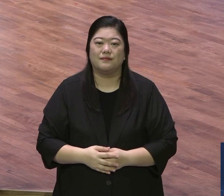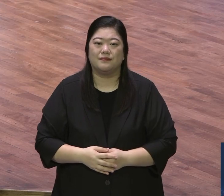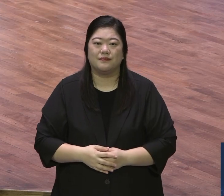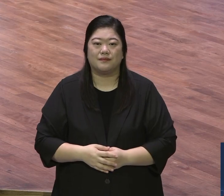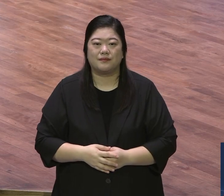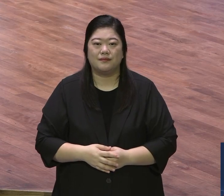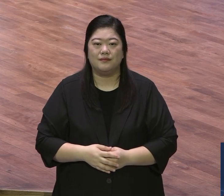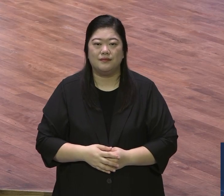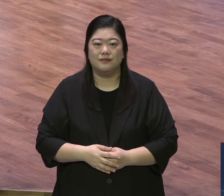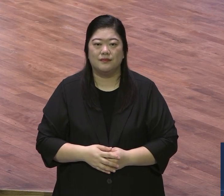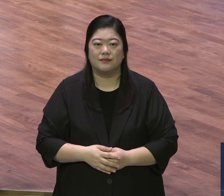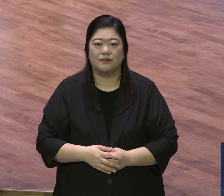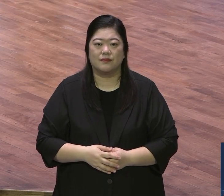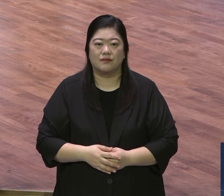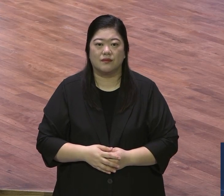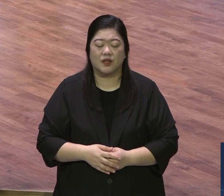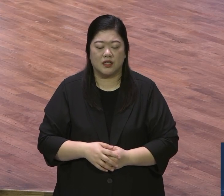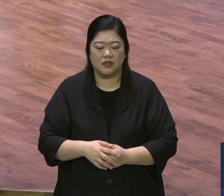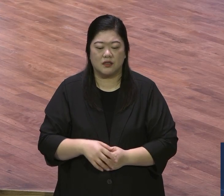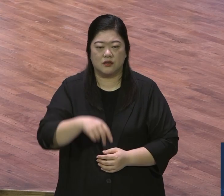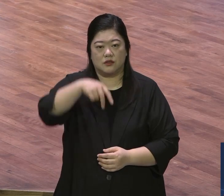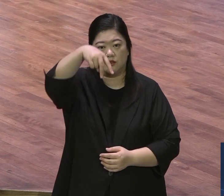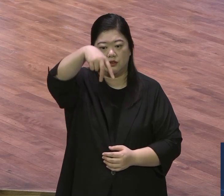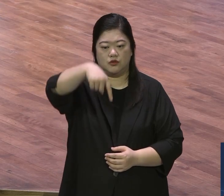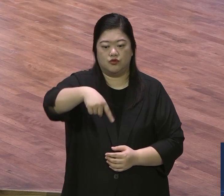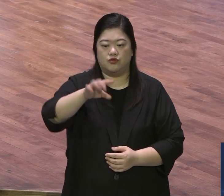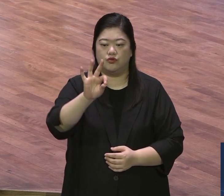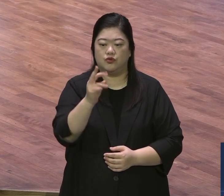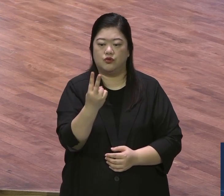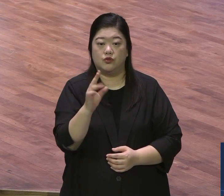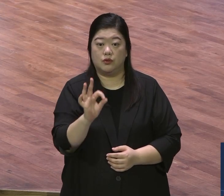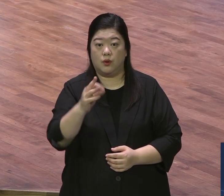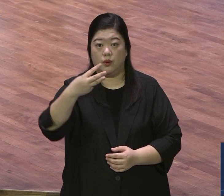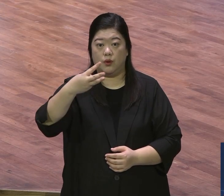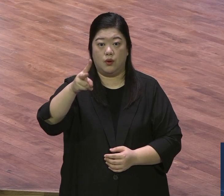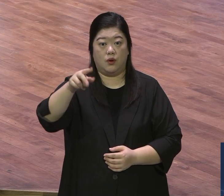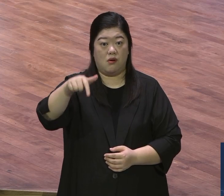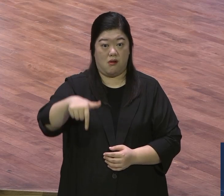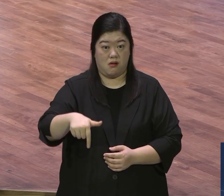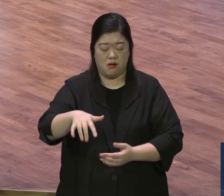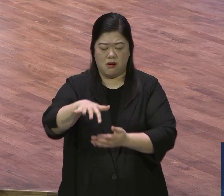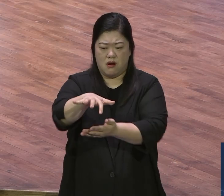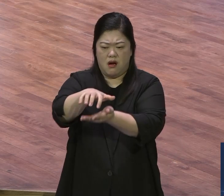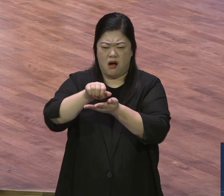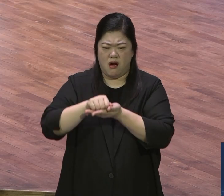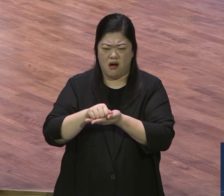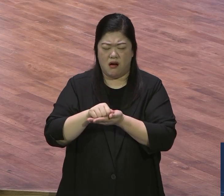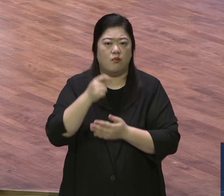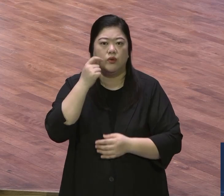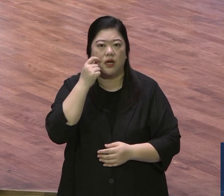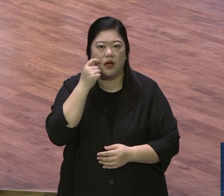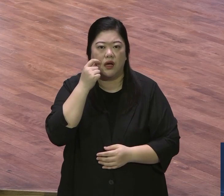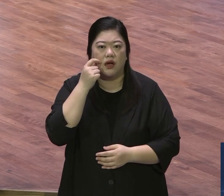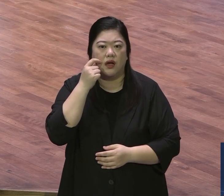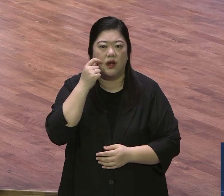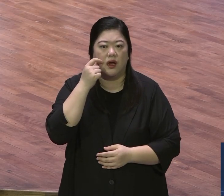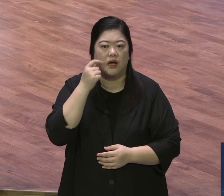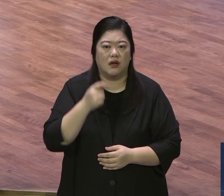수용력이 없어요 조금만 건드리면 터져버려 조금만 손에 보면 번색이 나와